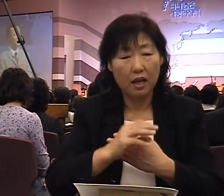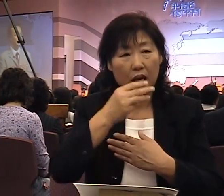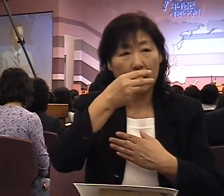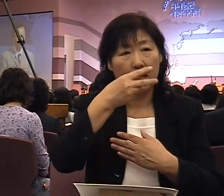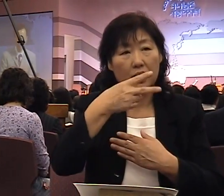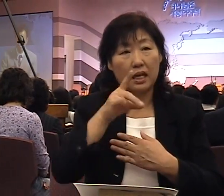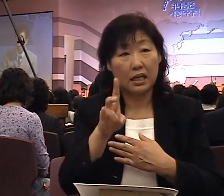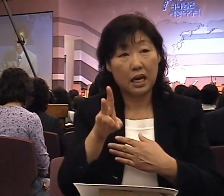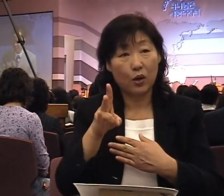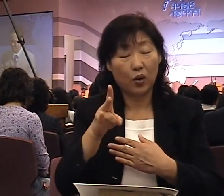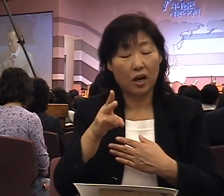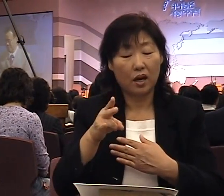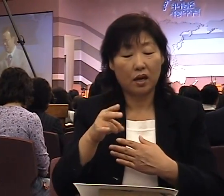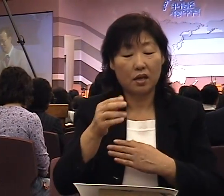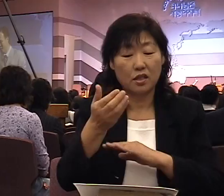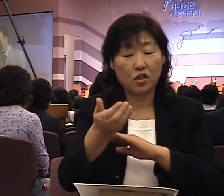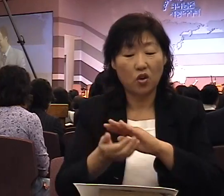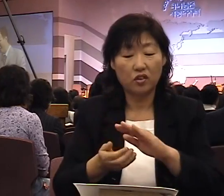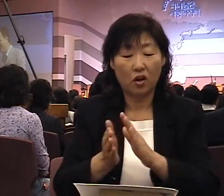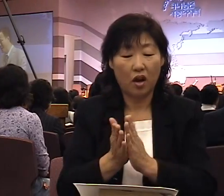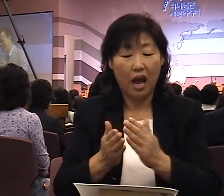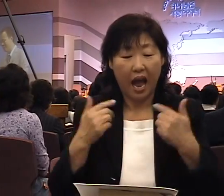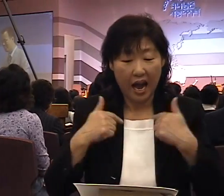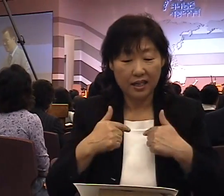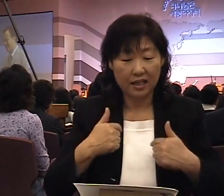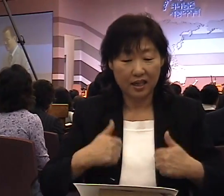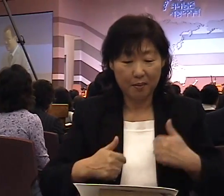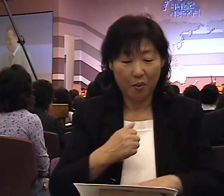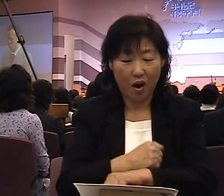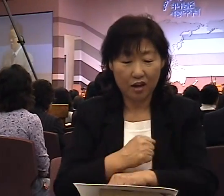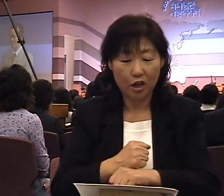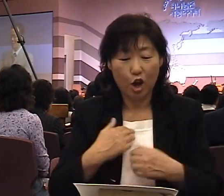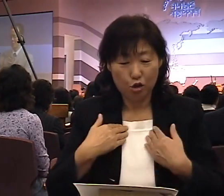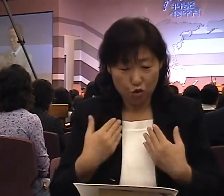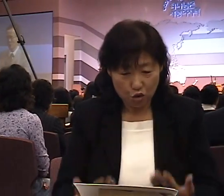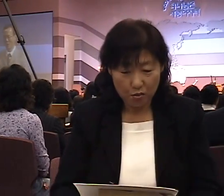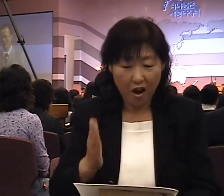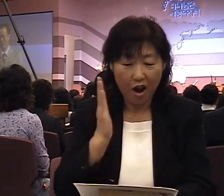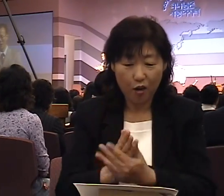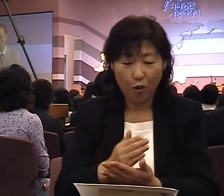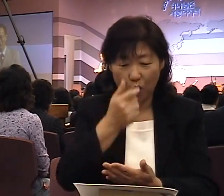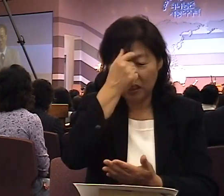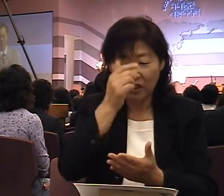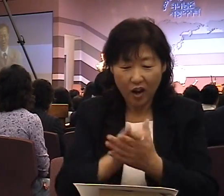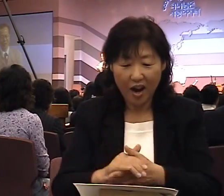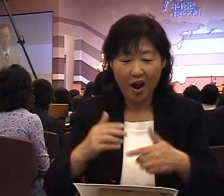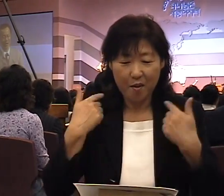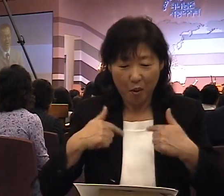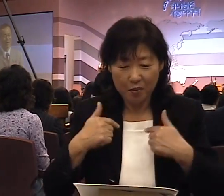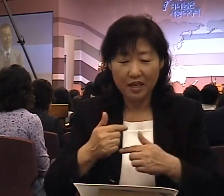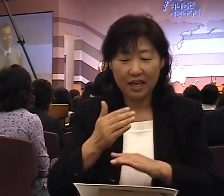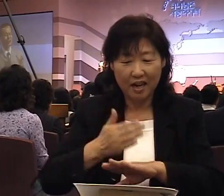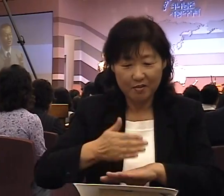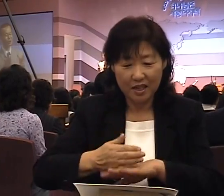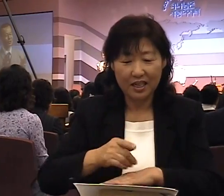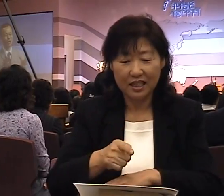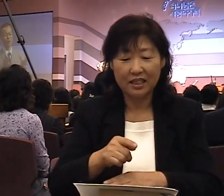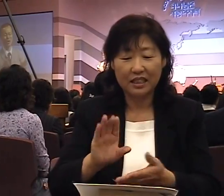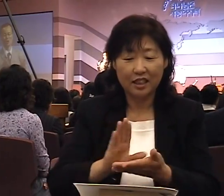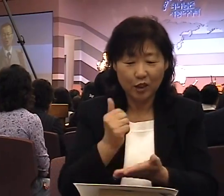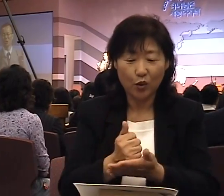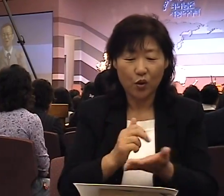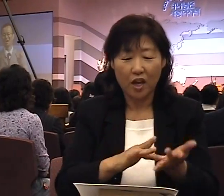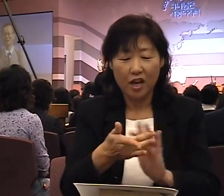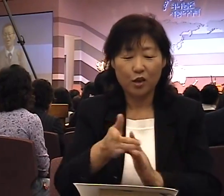데살로니가전서 5장 16절부터 18절에 보니까 항상 기뻐하라, 쉬지 말고 기도하라, 범사에 감사하라, 이는 그리스도